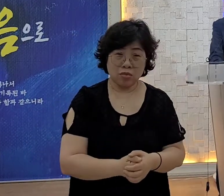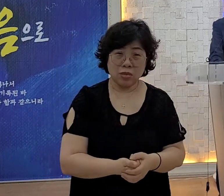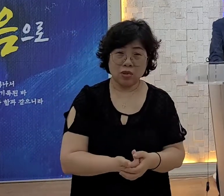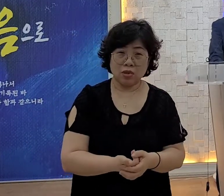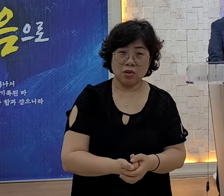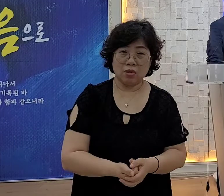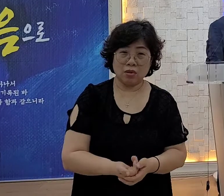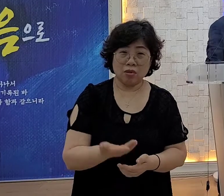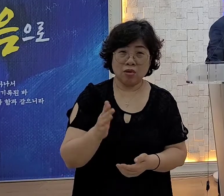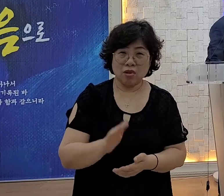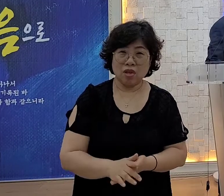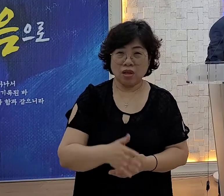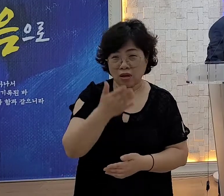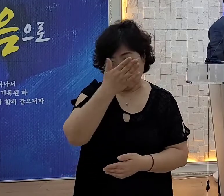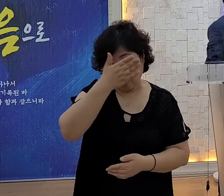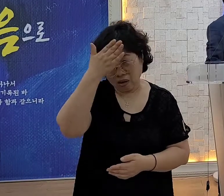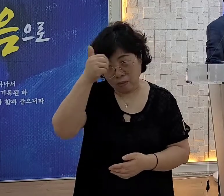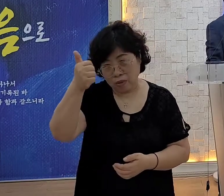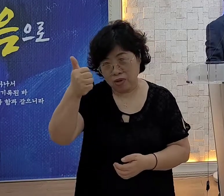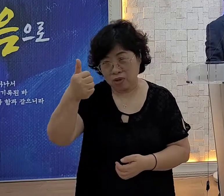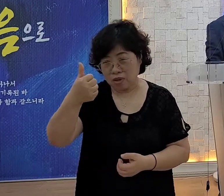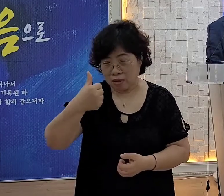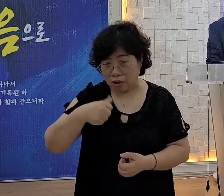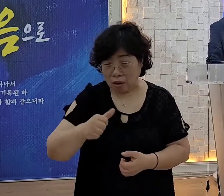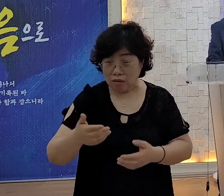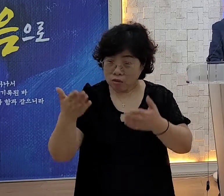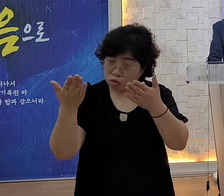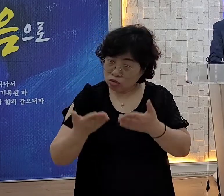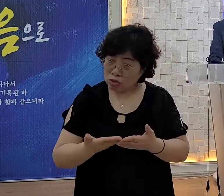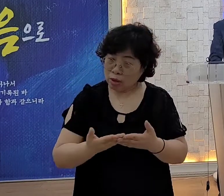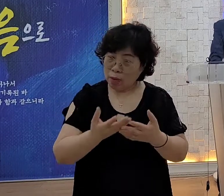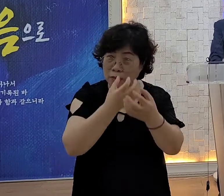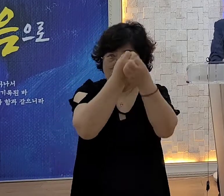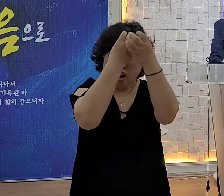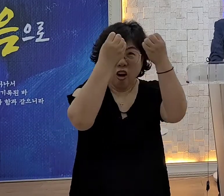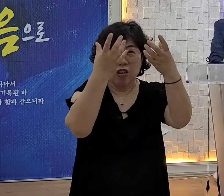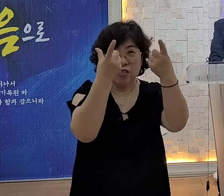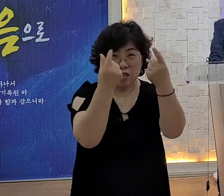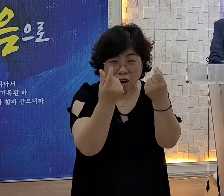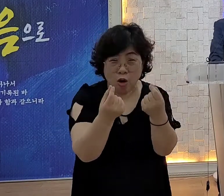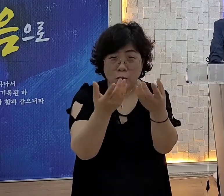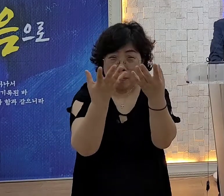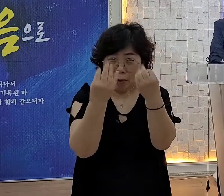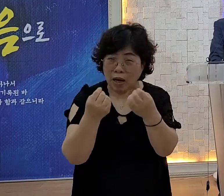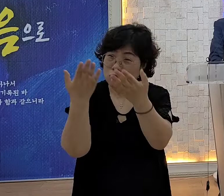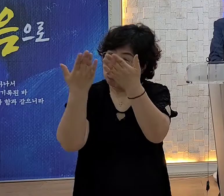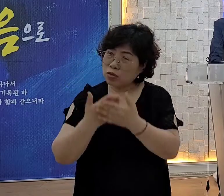할아버지가 또 아들 낳는다고 애를 뭐 별과 같이 많다라고 하는데 이게